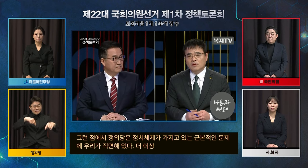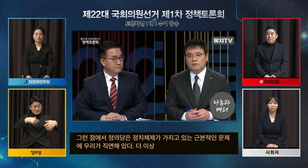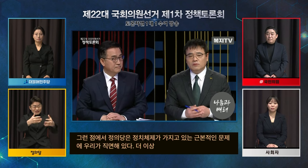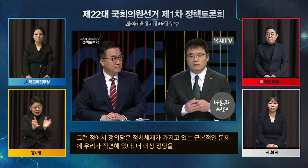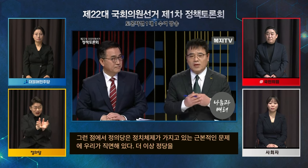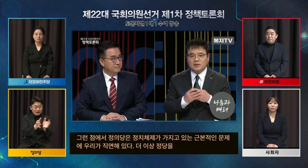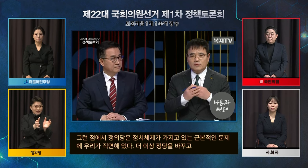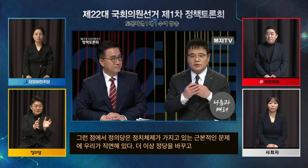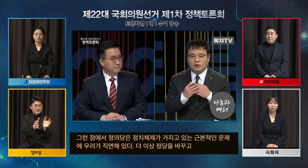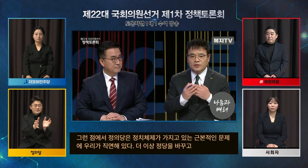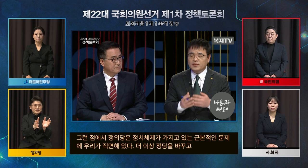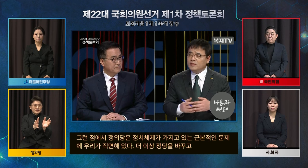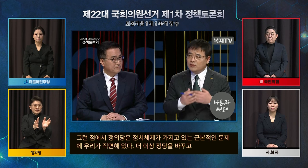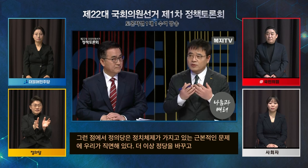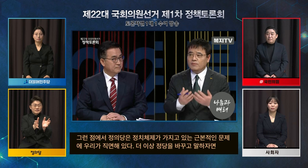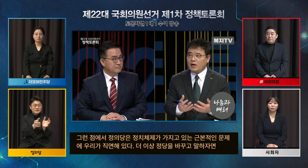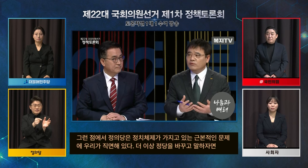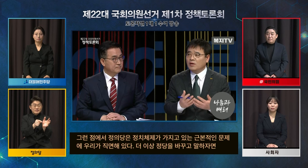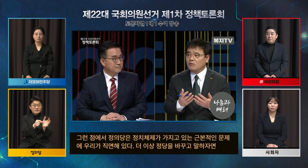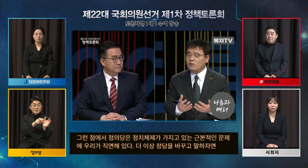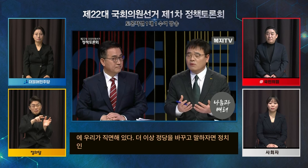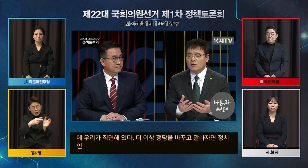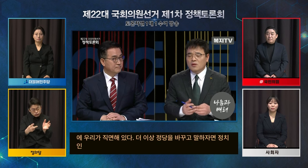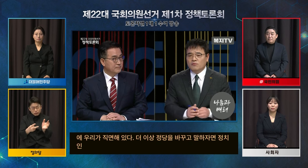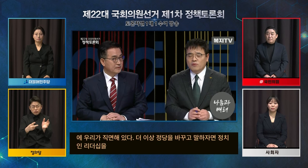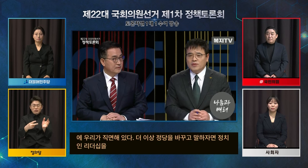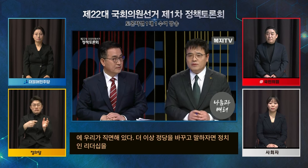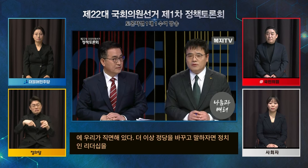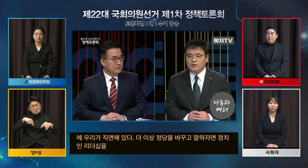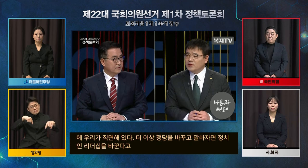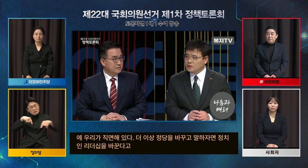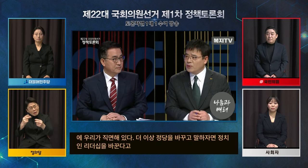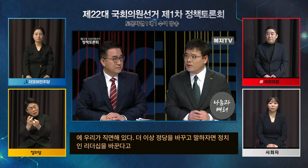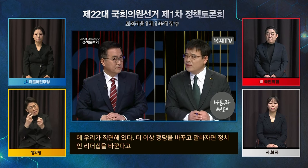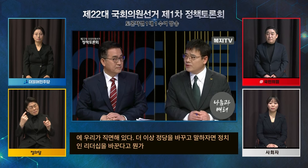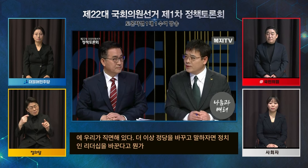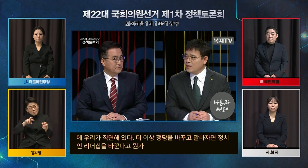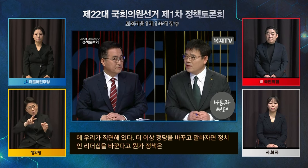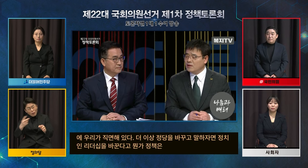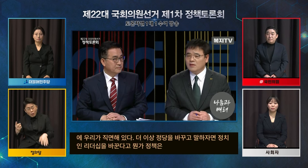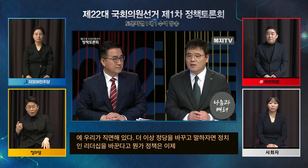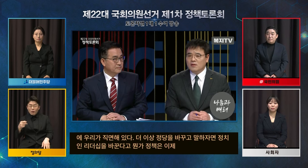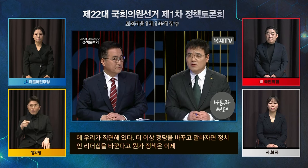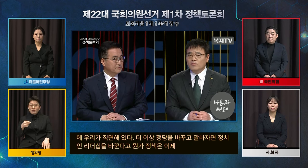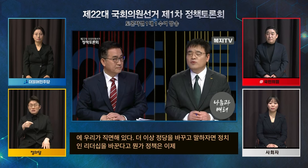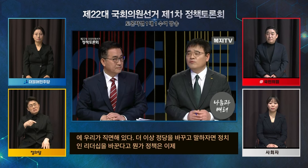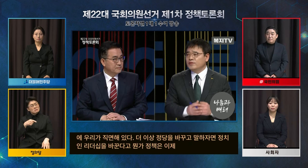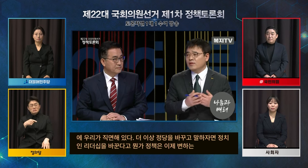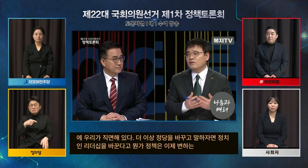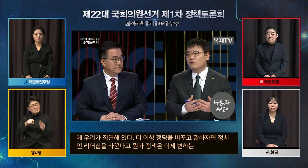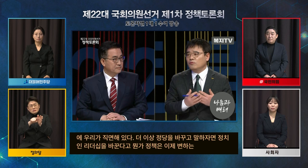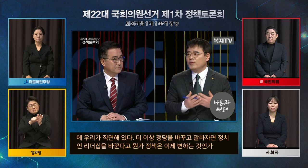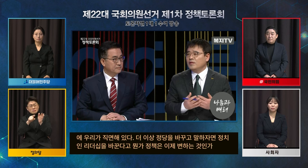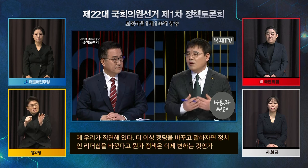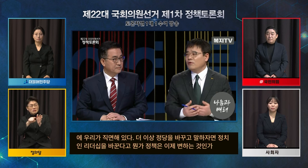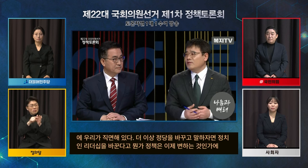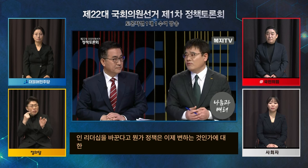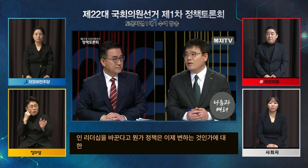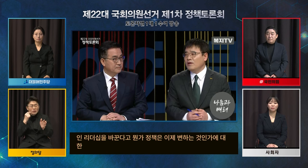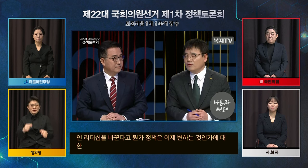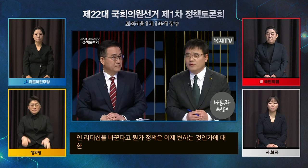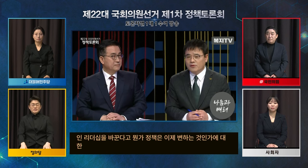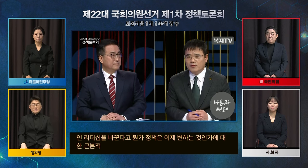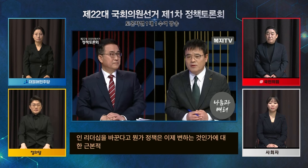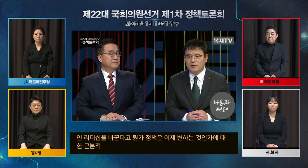말하자면 정치인 리더십을 바꾼다고 뭔가 정치가 진짜 변하는 것인가에 대한 근본적 불신 같은 걸 국민들이 갖고